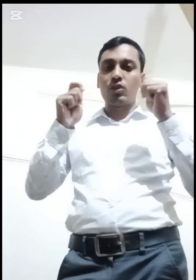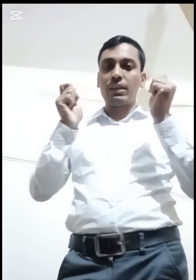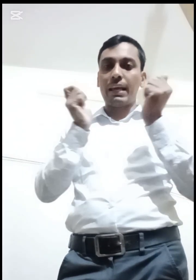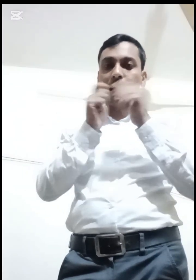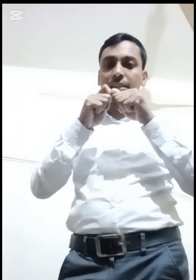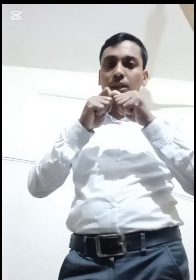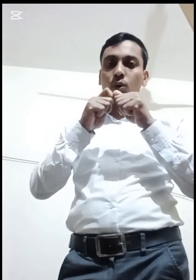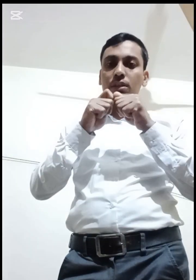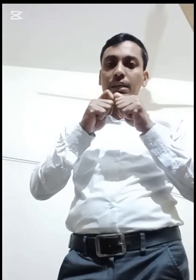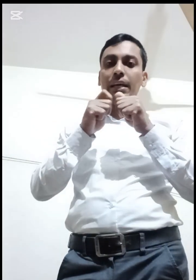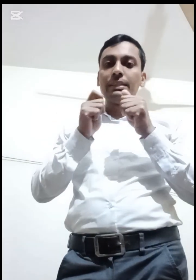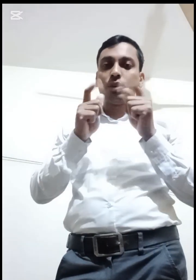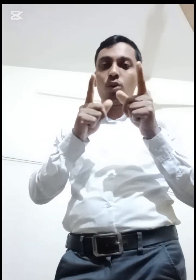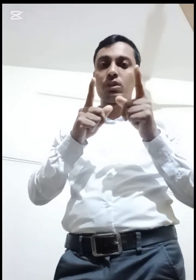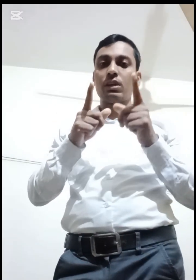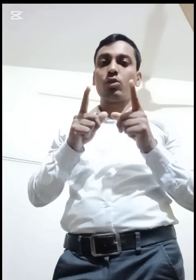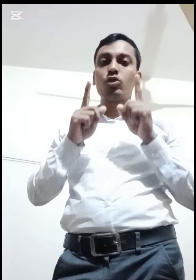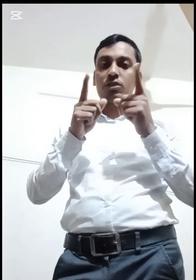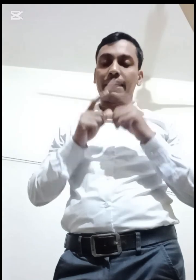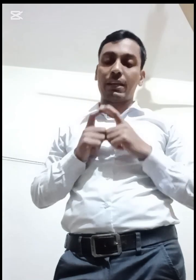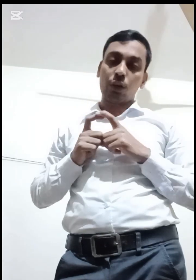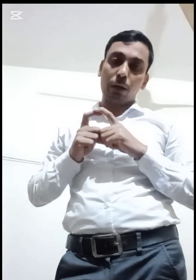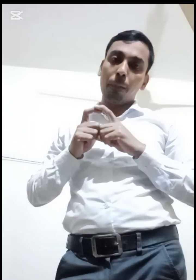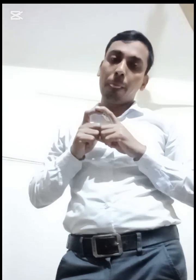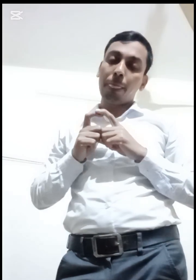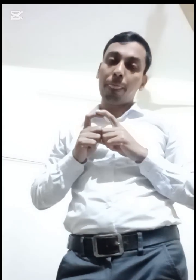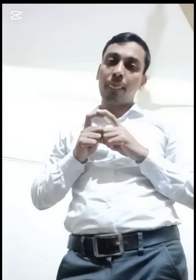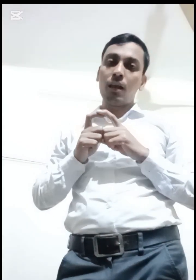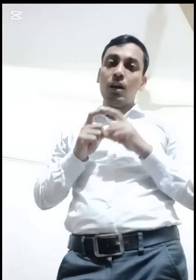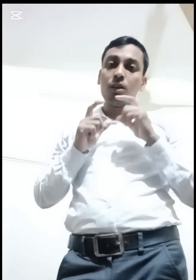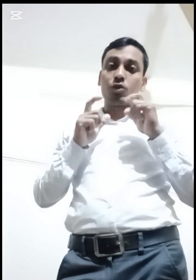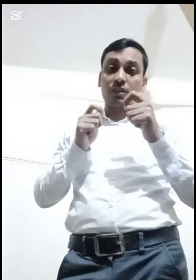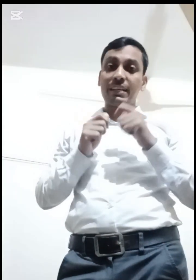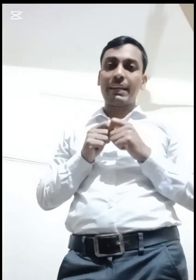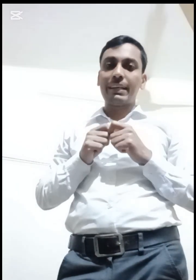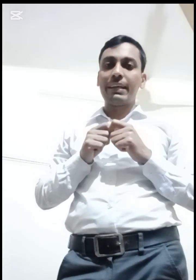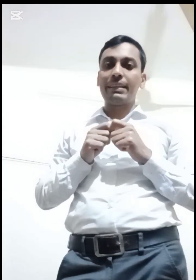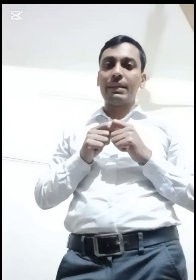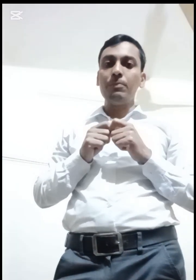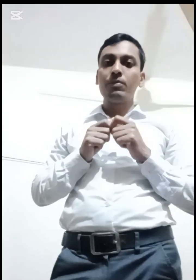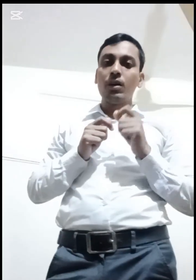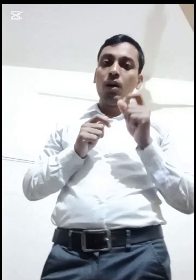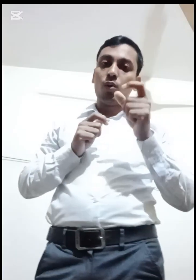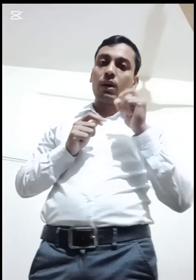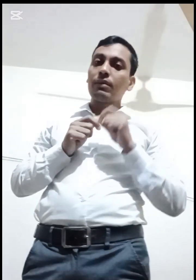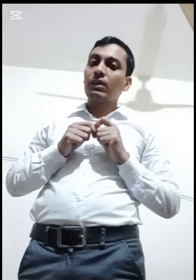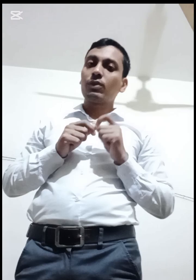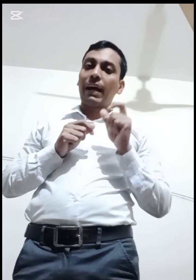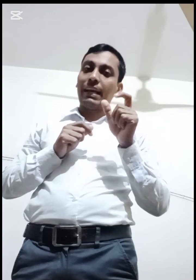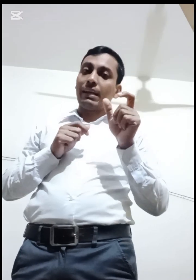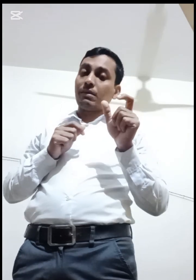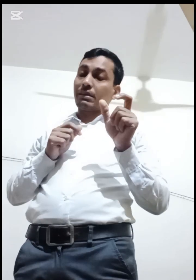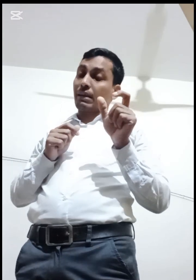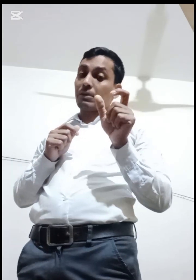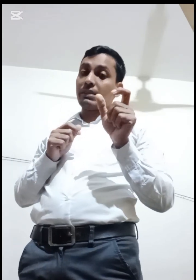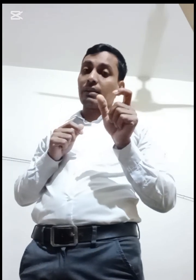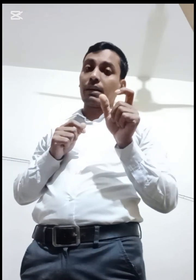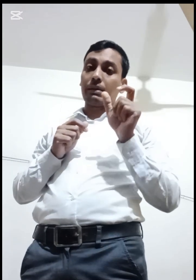যদি একসাথে হয়ে যায়, তখন কিন্তু শর্ট সার্কিট হয়। শর্ট সার্কিটের ক্ষেত্রে ওখানেও কিন্তু গায়ে গায়ে